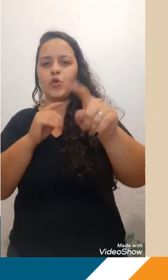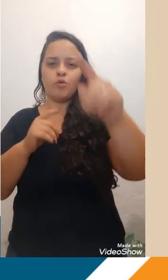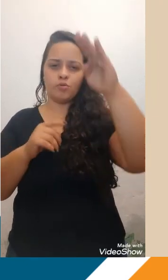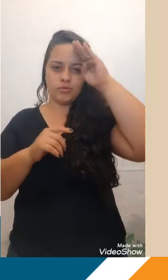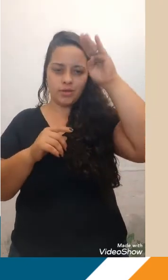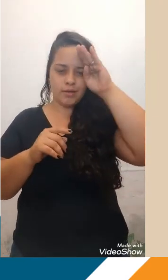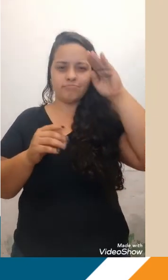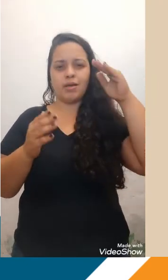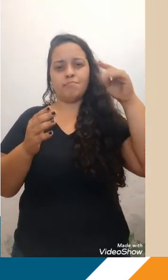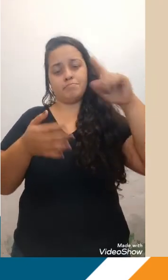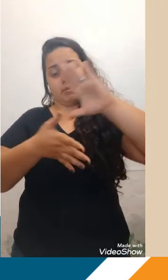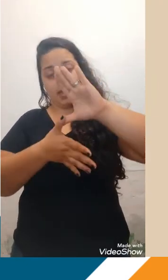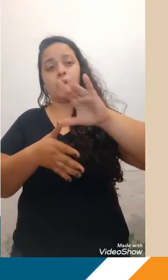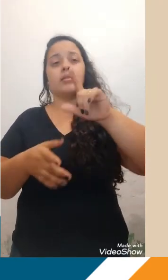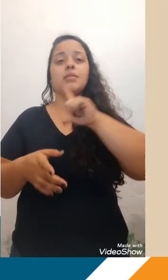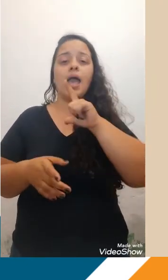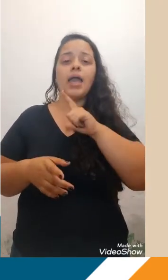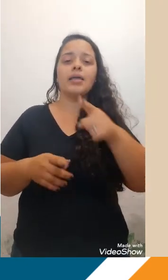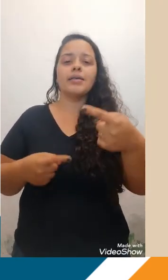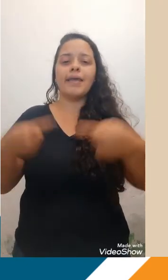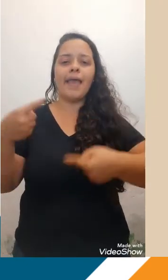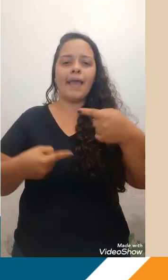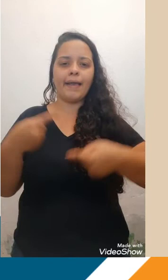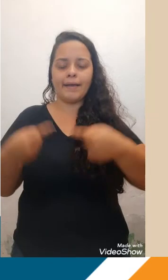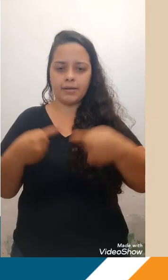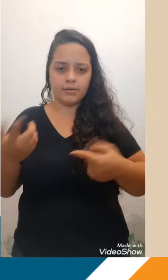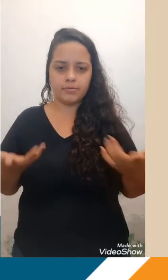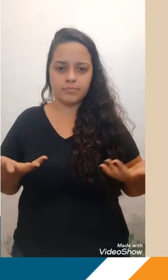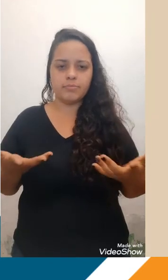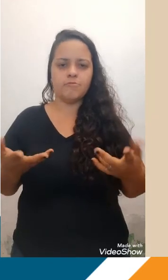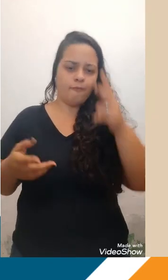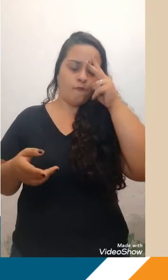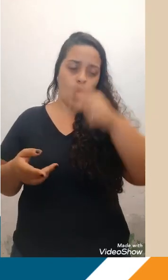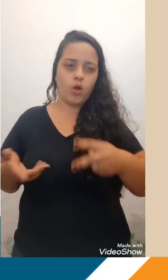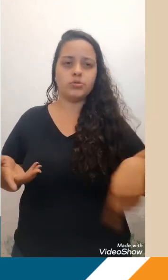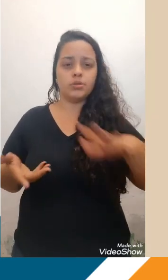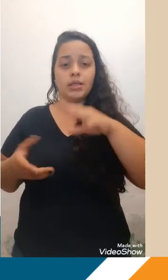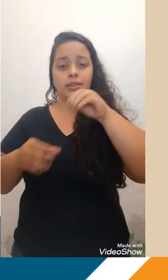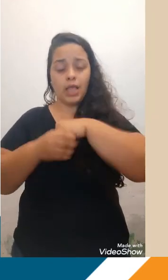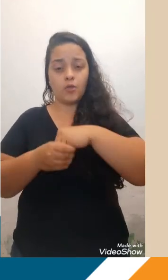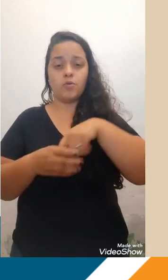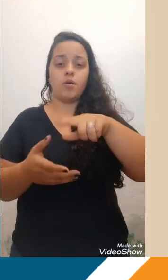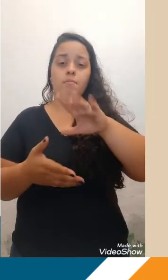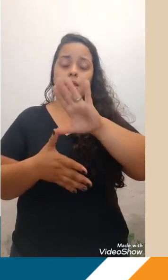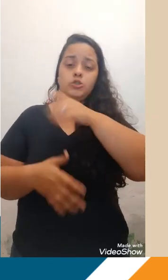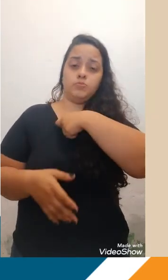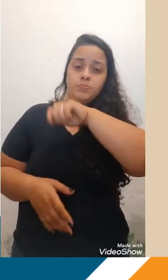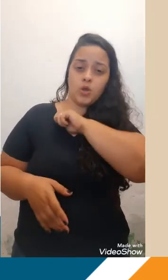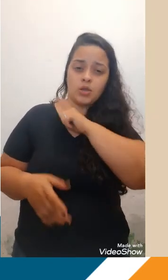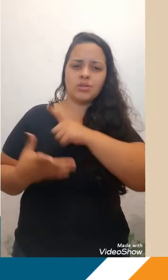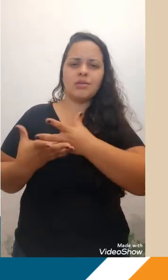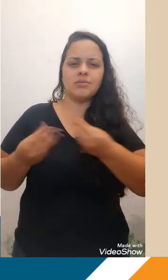para a América, nós vamos observar as guerras de independência tomando força. Contudo, dentro da América Espanhola, já haviam